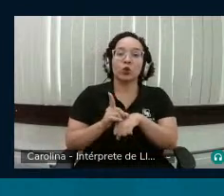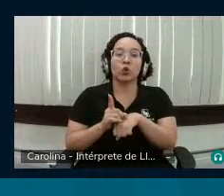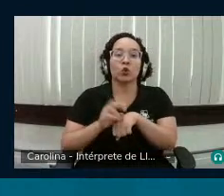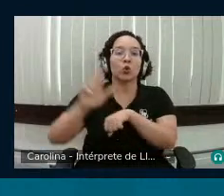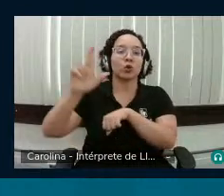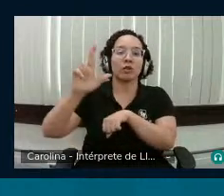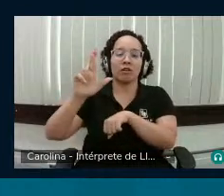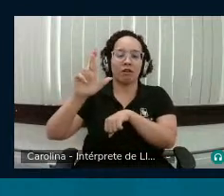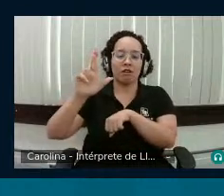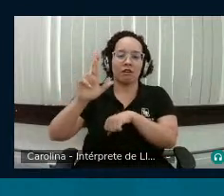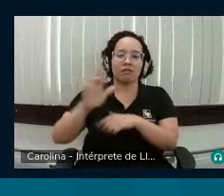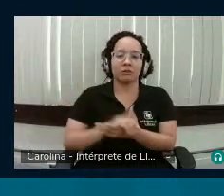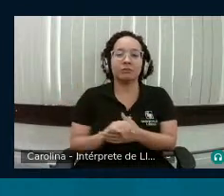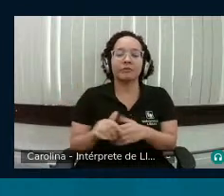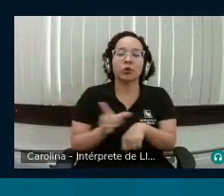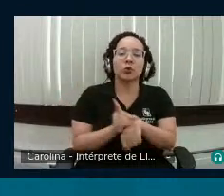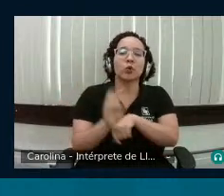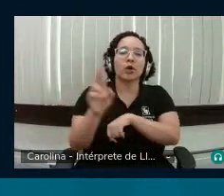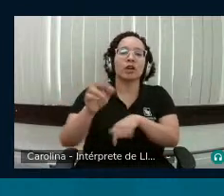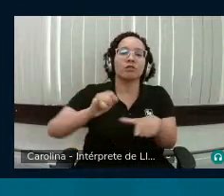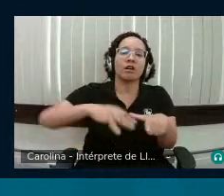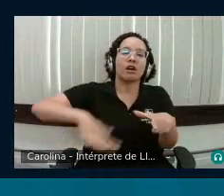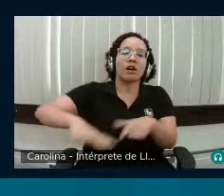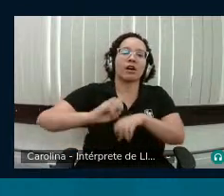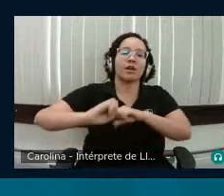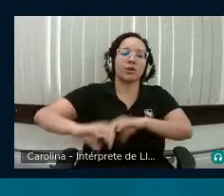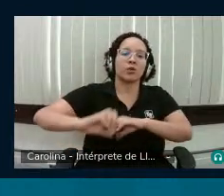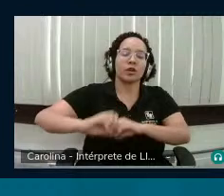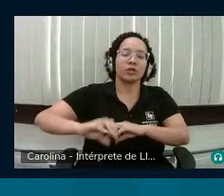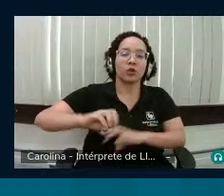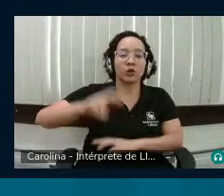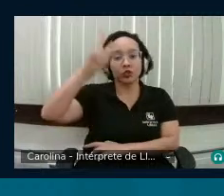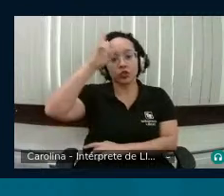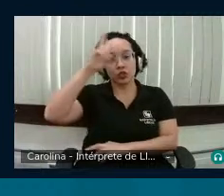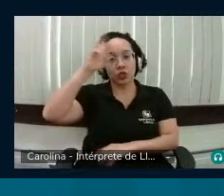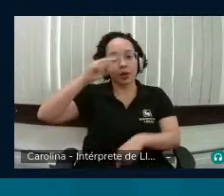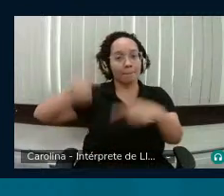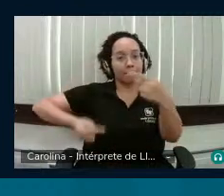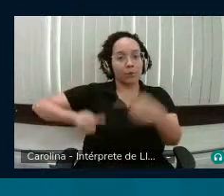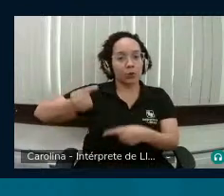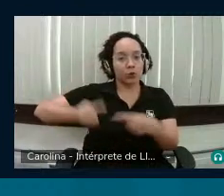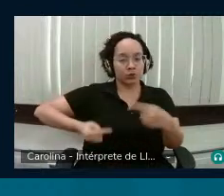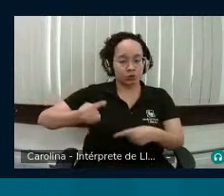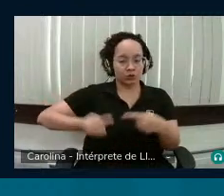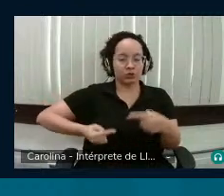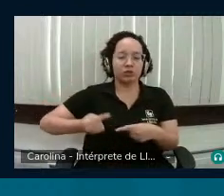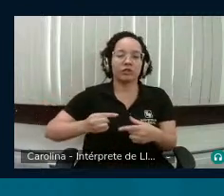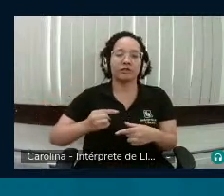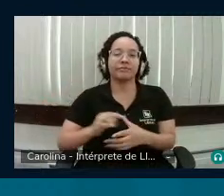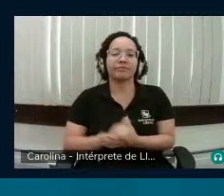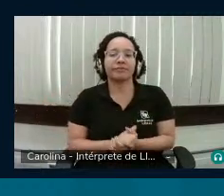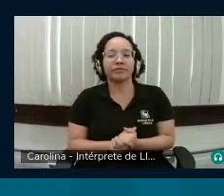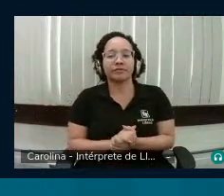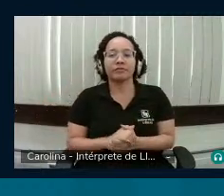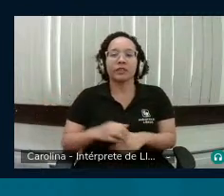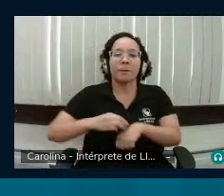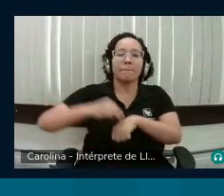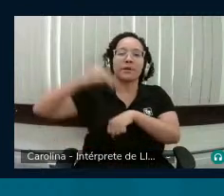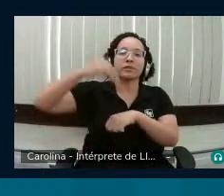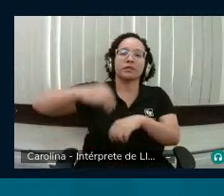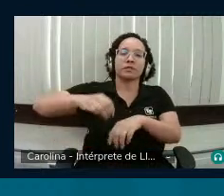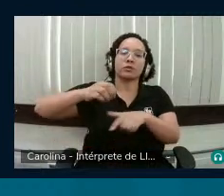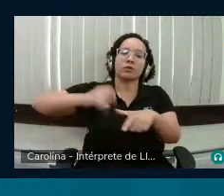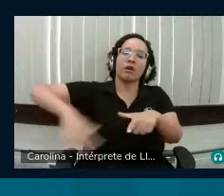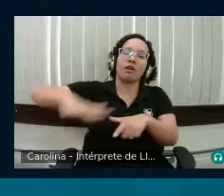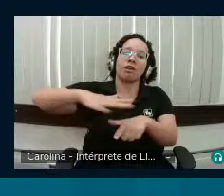Unicamp, doutorado em Educação e em História Política e Ciências Sociais pela PUC de São Paulo e mestrado em Educação